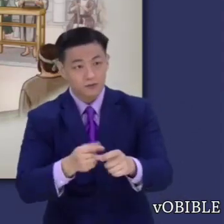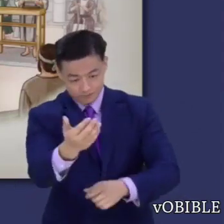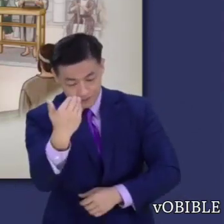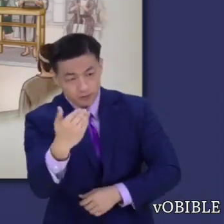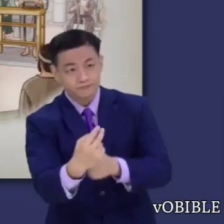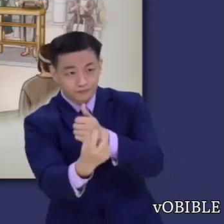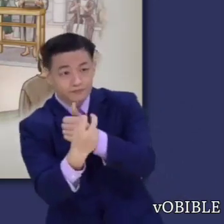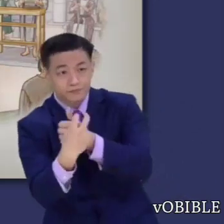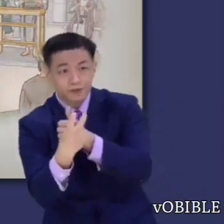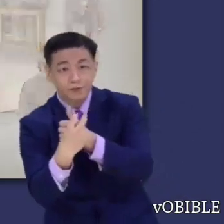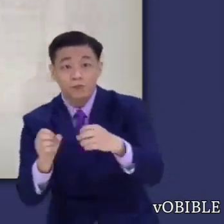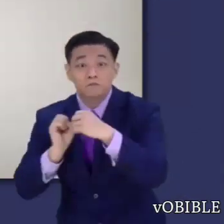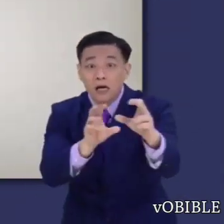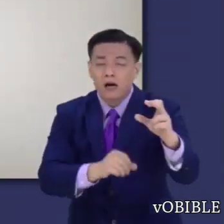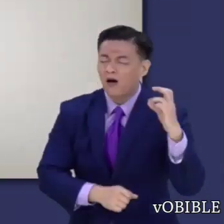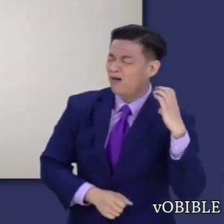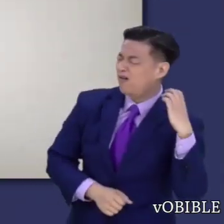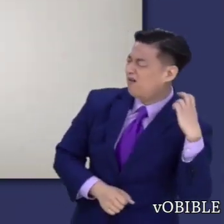们的经济负担。